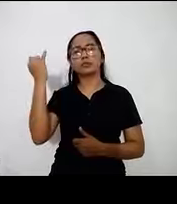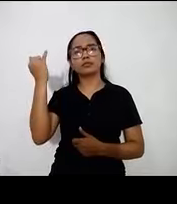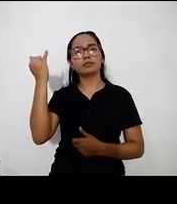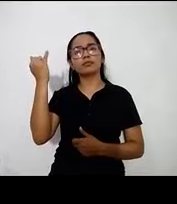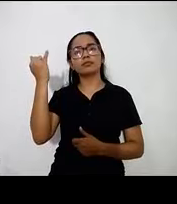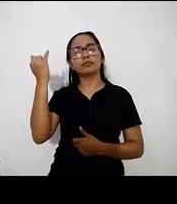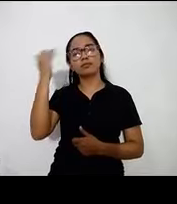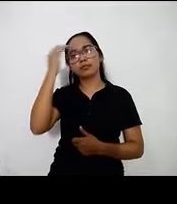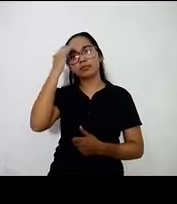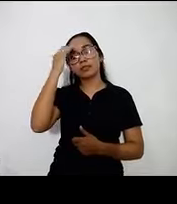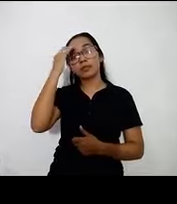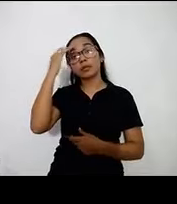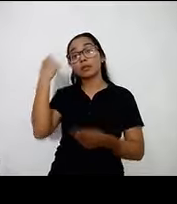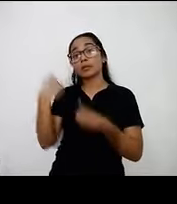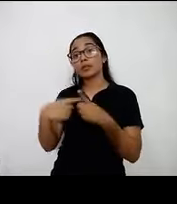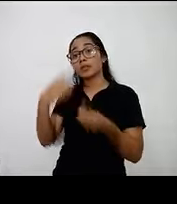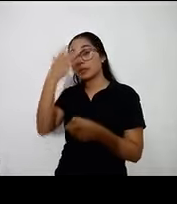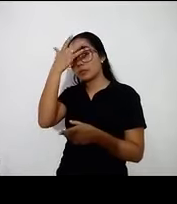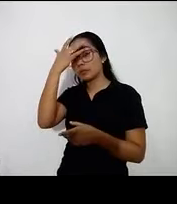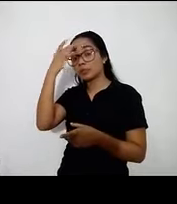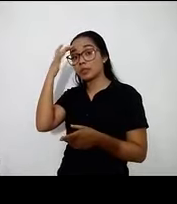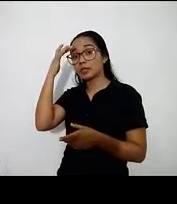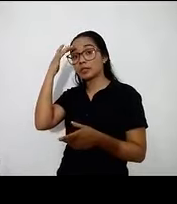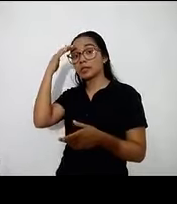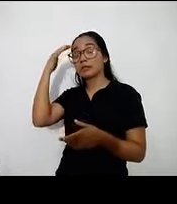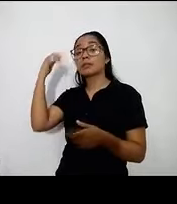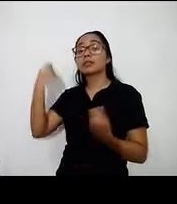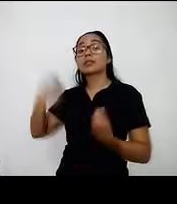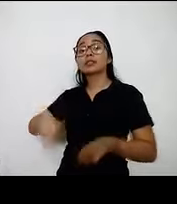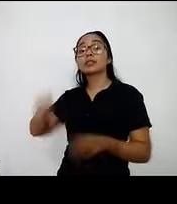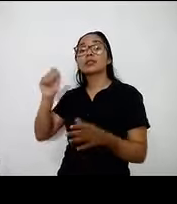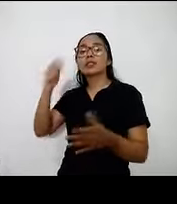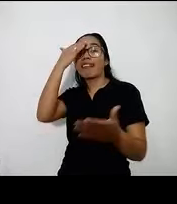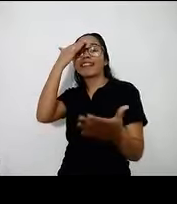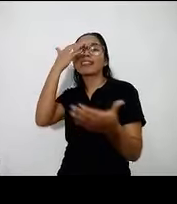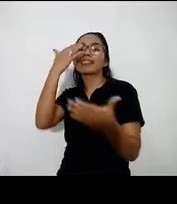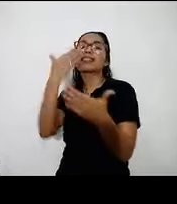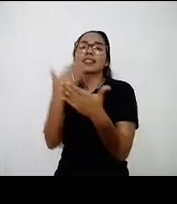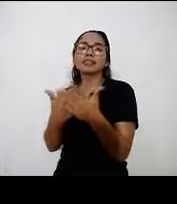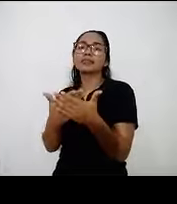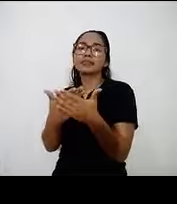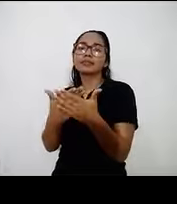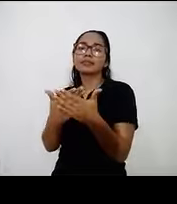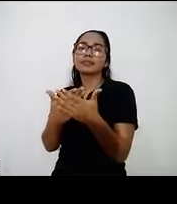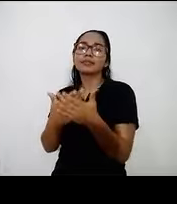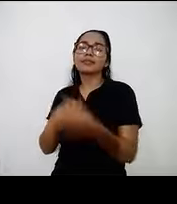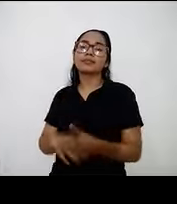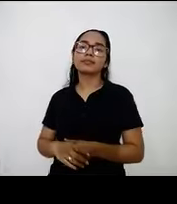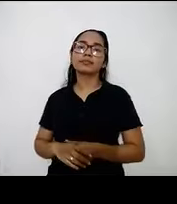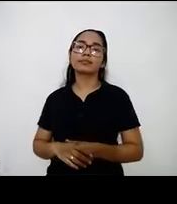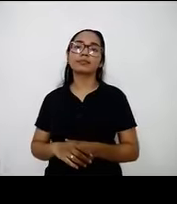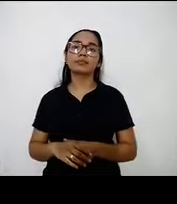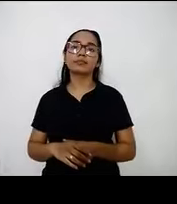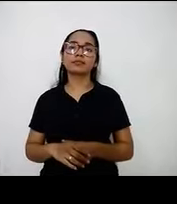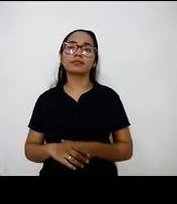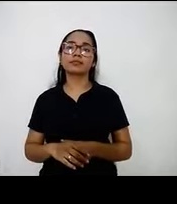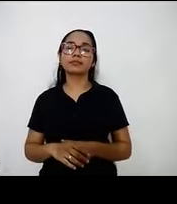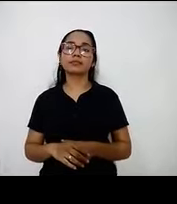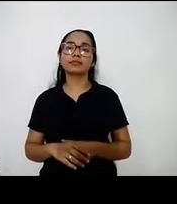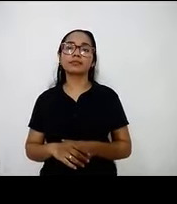ter a compreensão de defesa dessa política e também possam ser aliados junto com todos, nesse pessoal aqui,